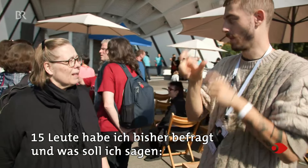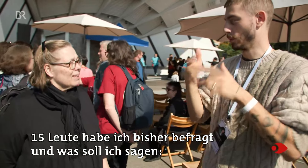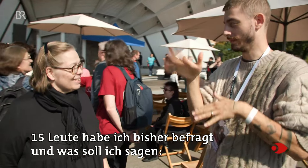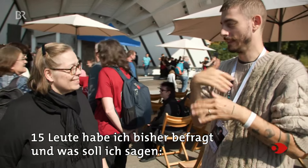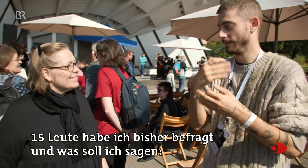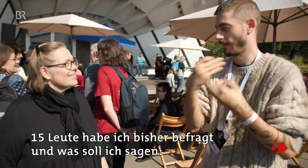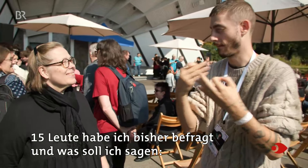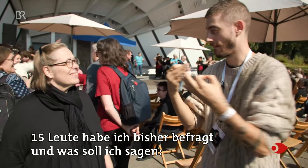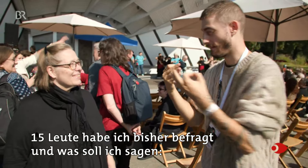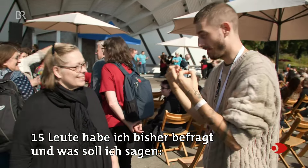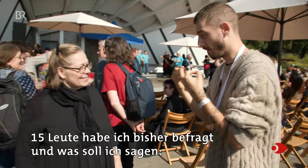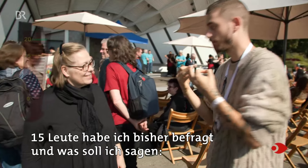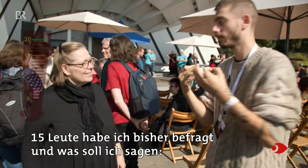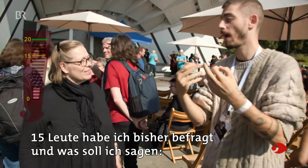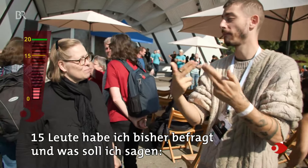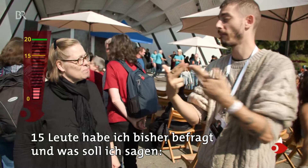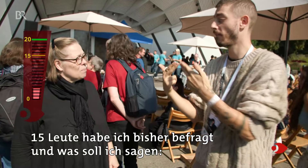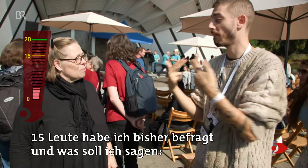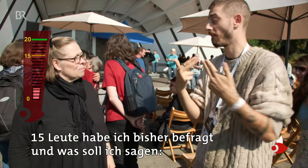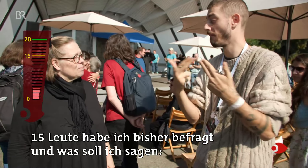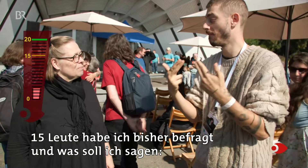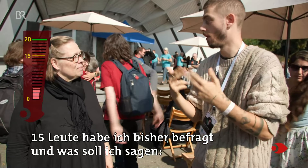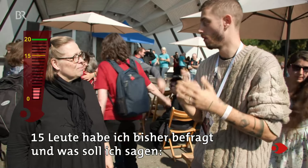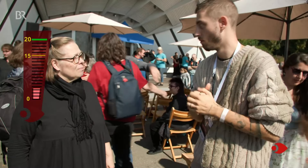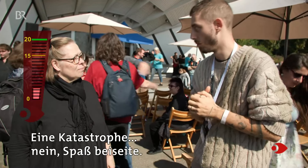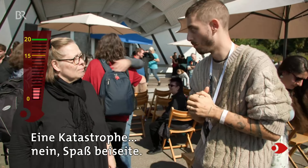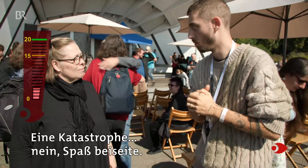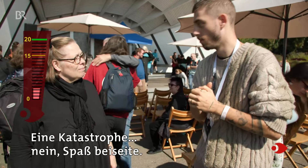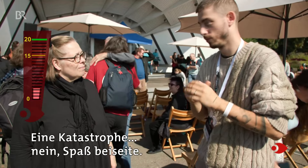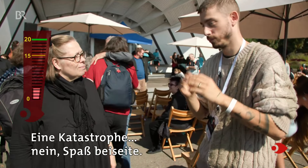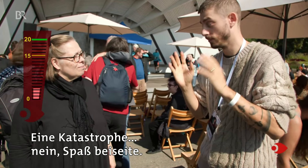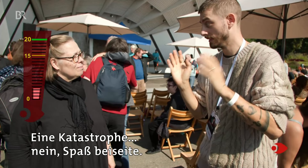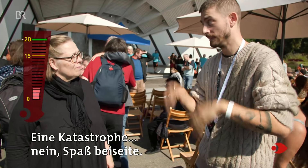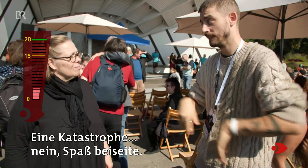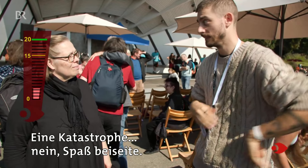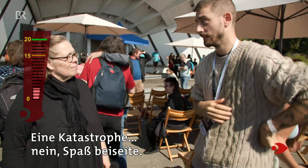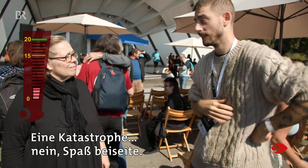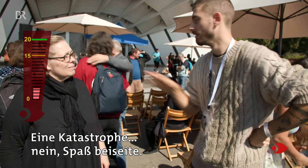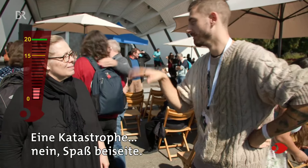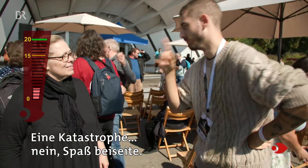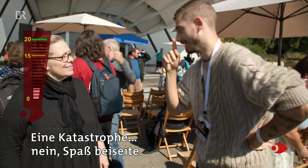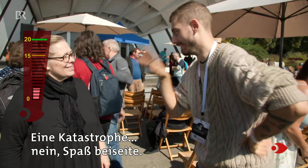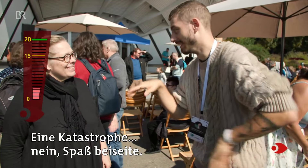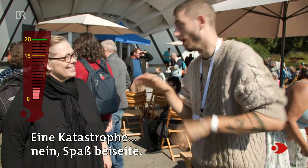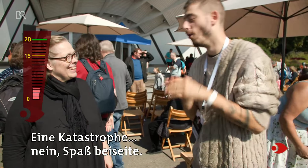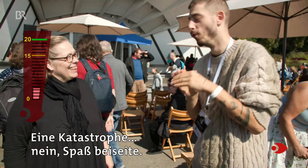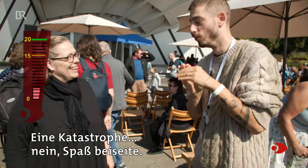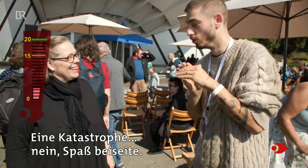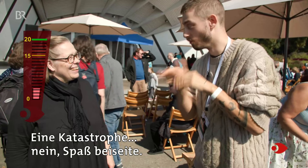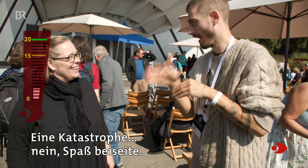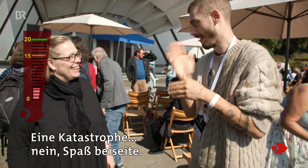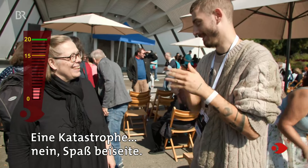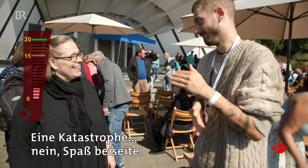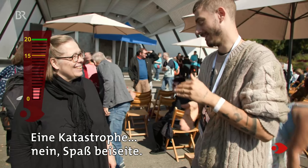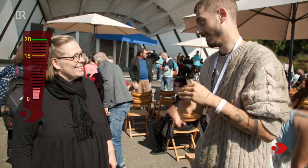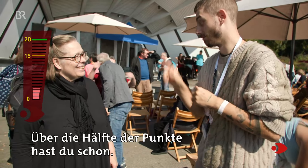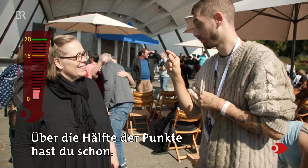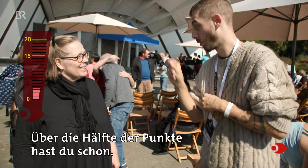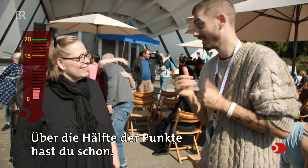15 Leute habe ich bisher befragt und was soll ich sagen? Eine Katastrophe. Nein, Spaß